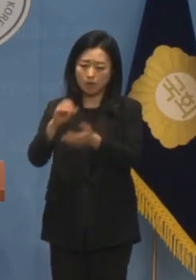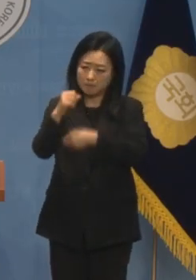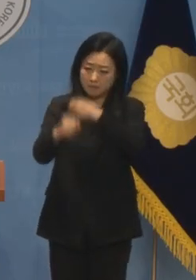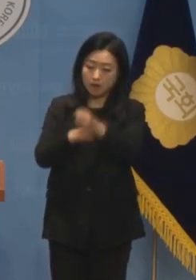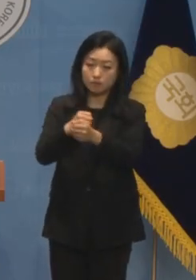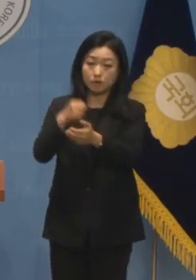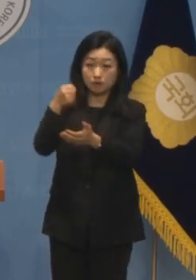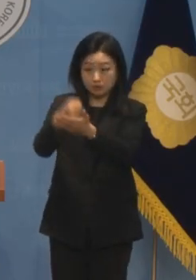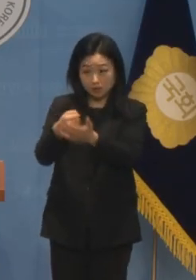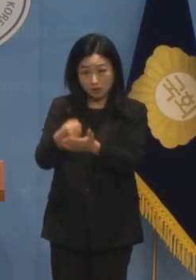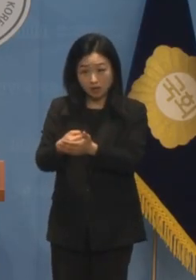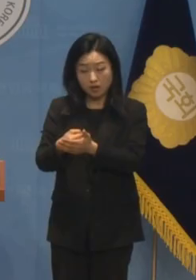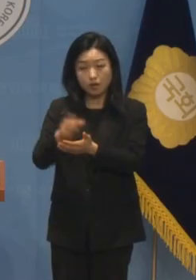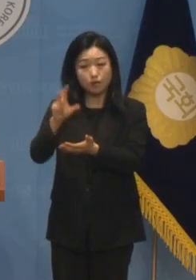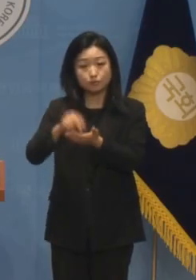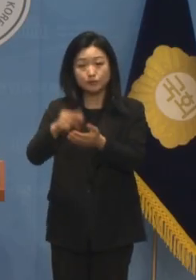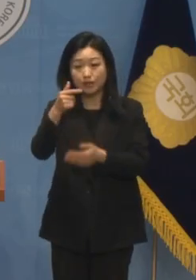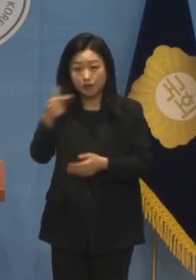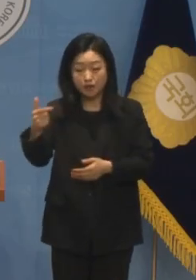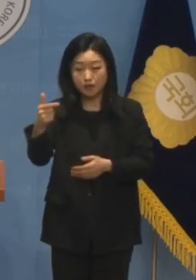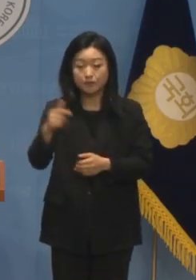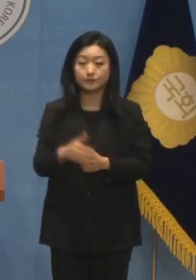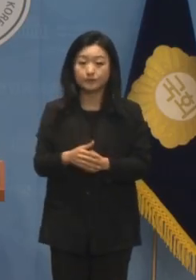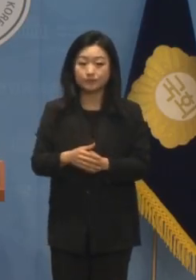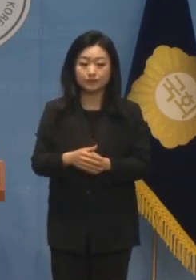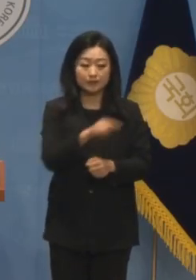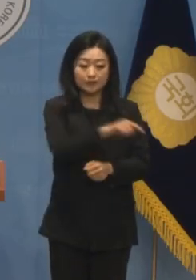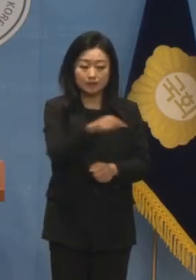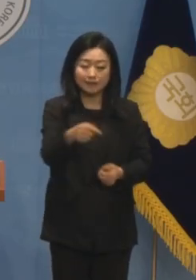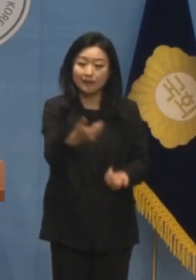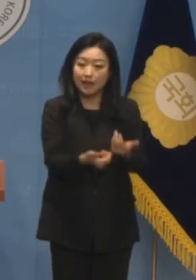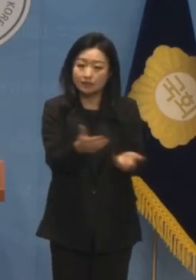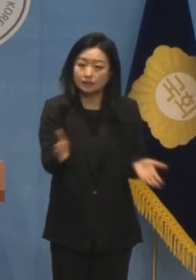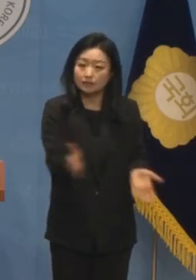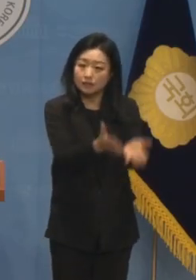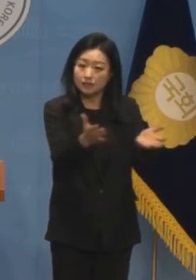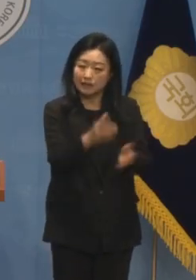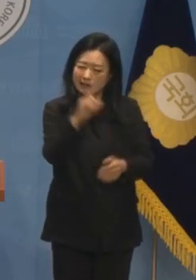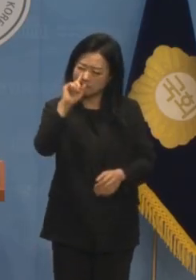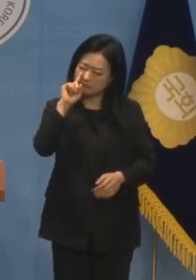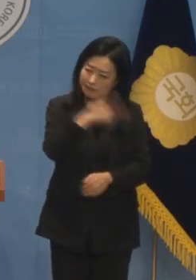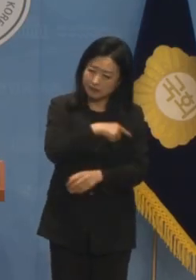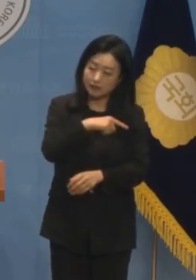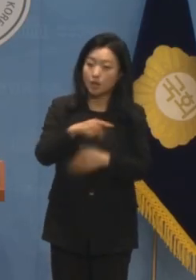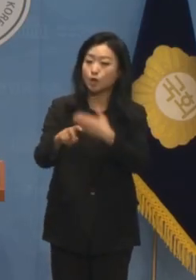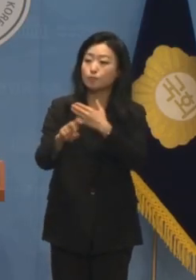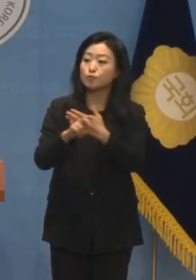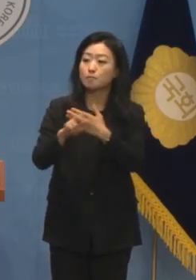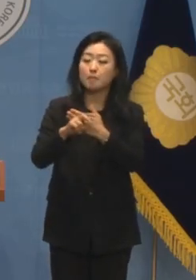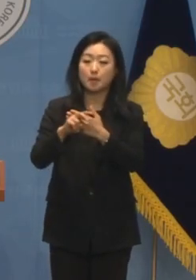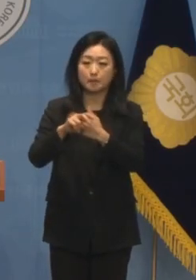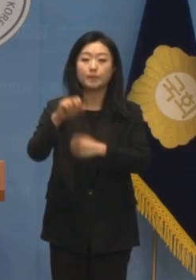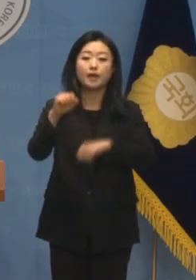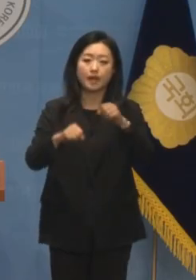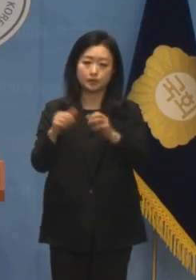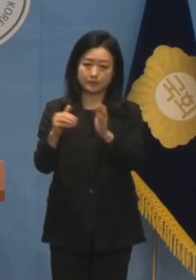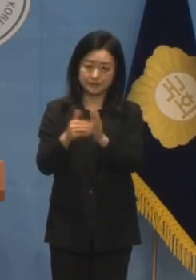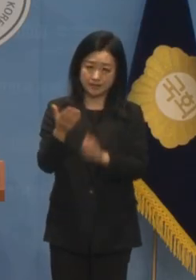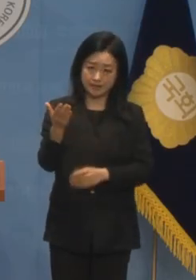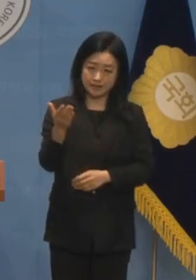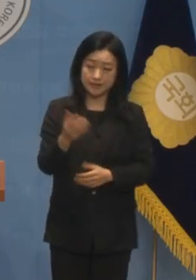불구하고 21년도까지 SPC는 노노 갈등을 유도하는 악질적, 불법적인 방법을